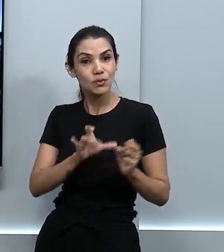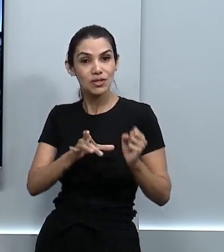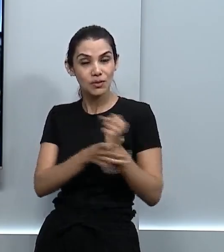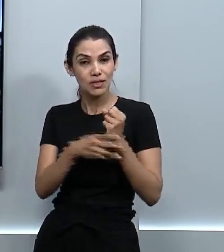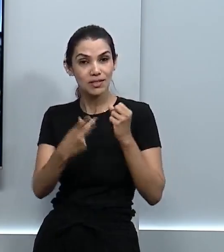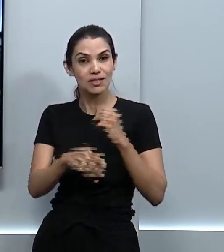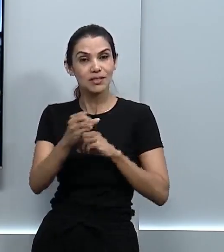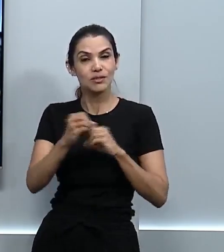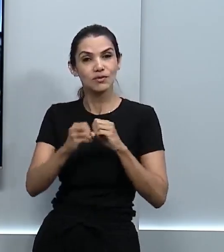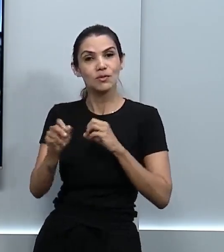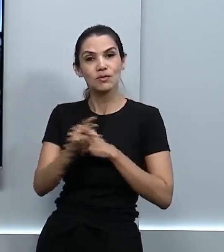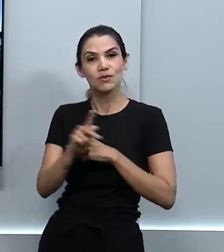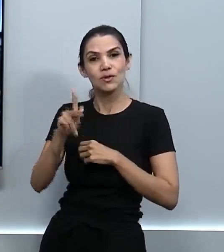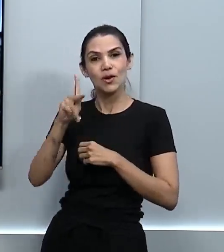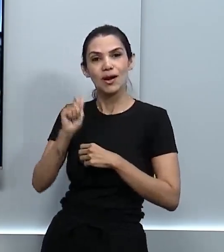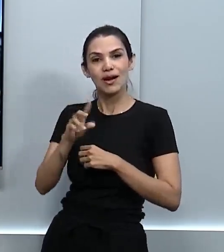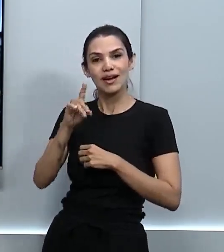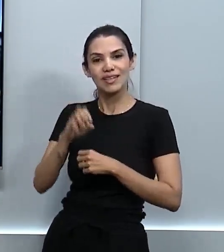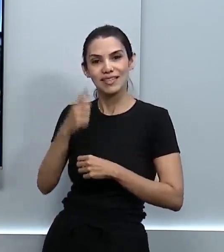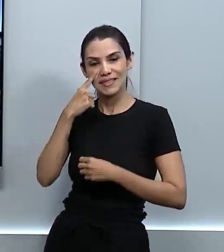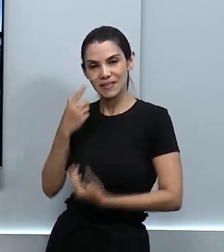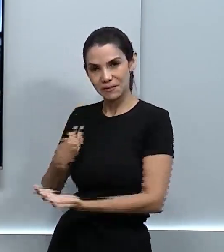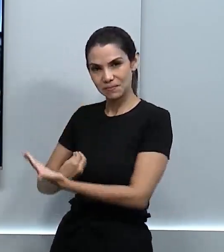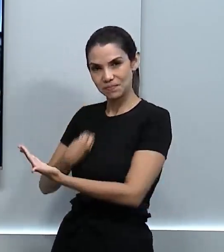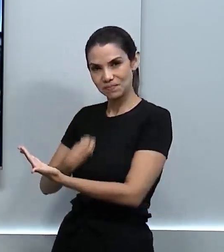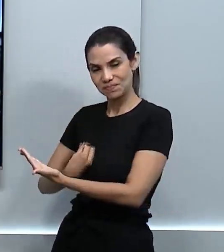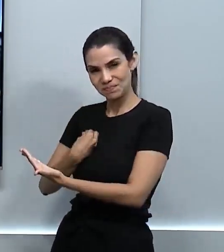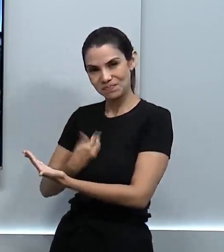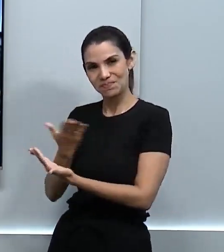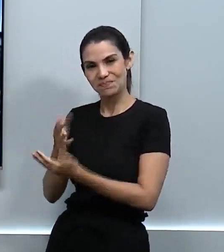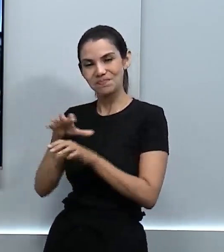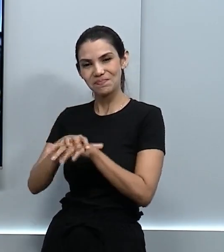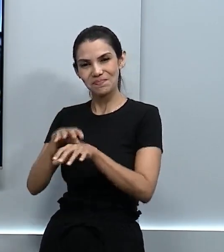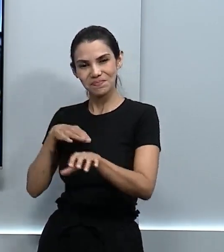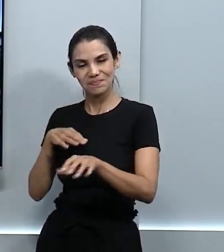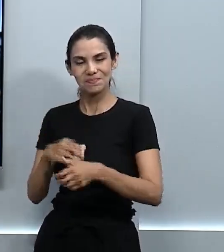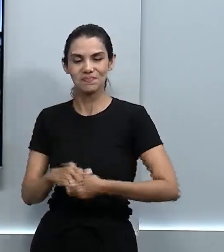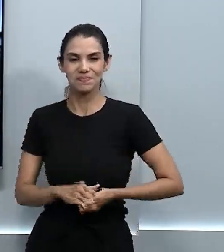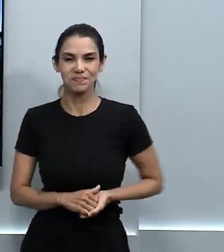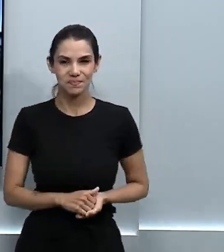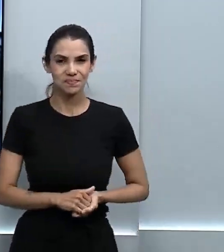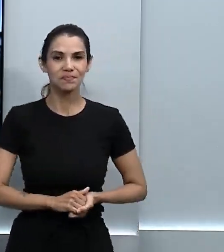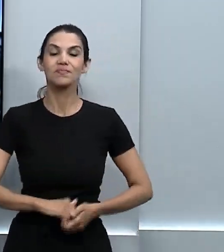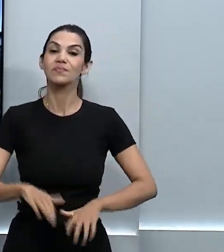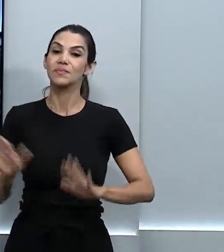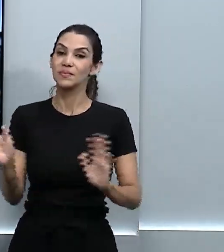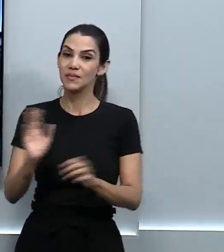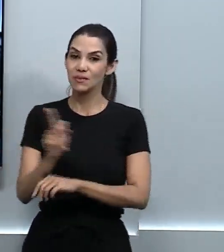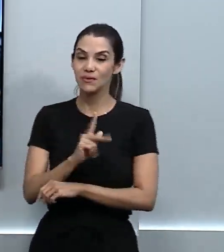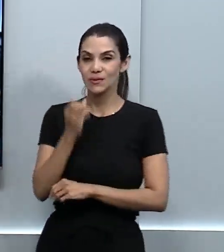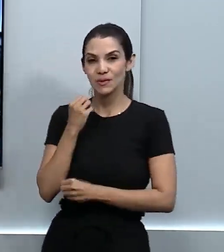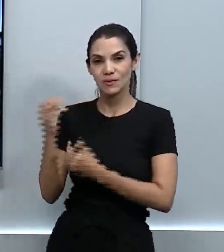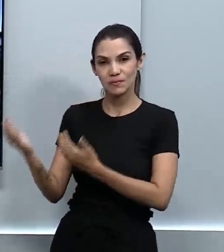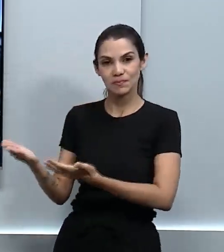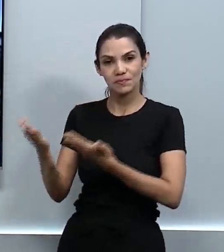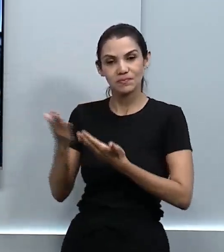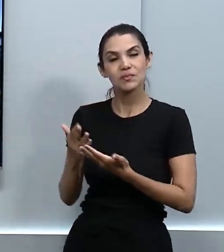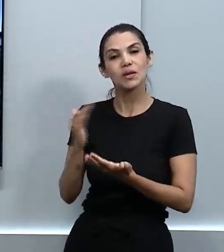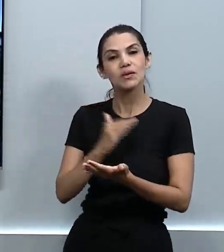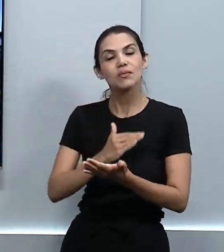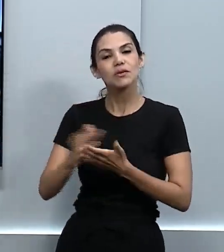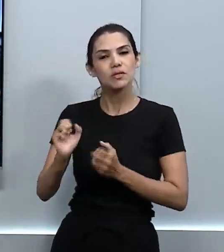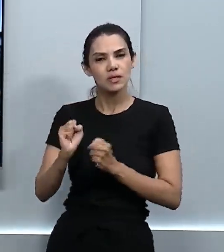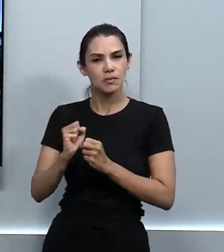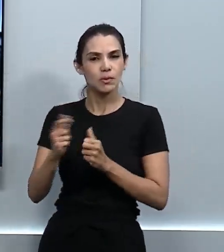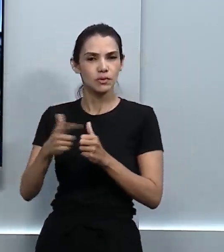o professor André Kipnis, que aparece aqui na nossa tela para conversar com a gente de forma remota. Olá, professor André, seja bem-vindo. Para começar,